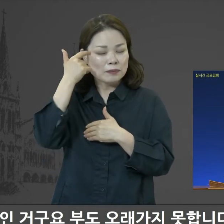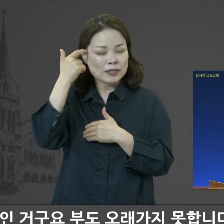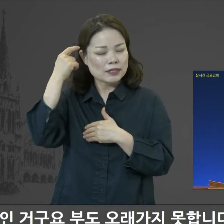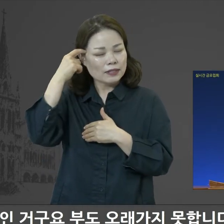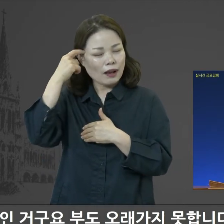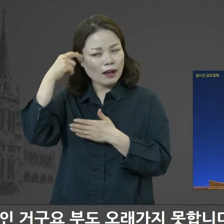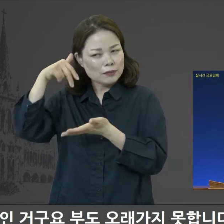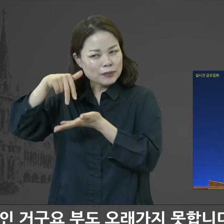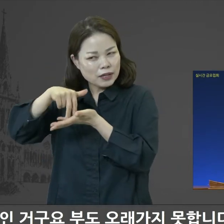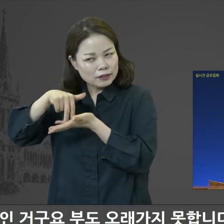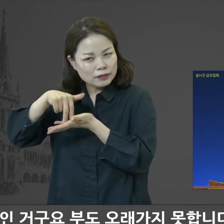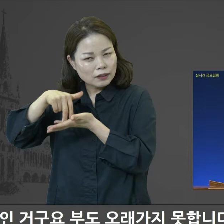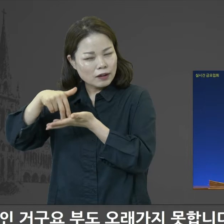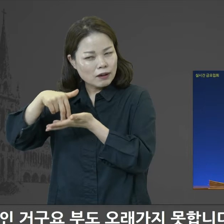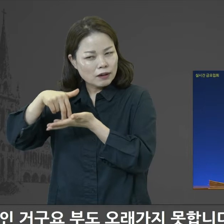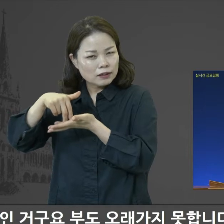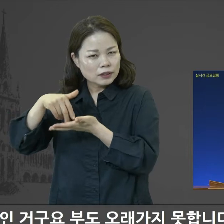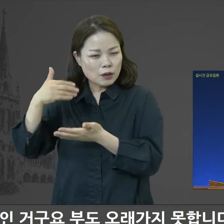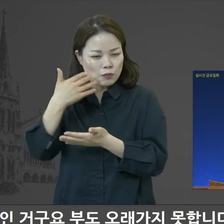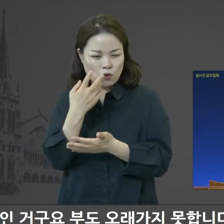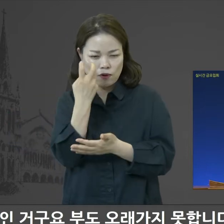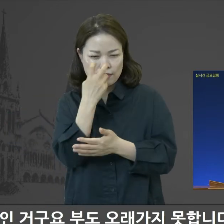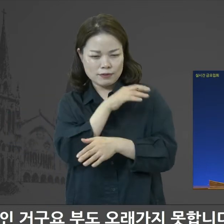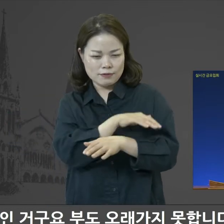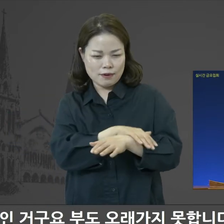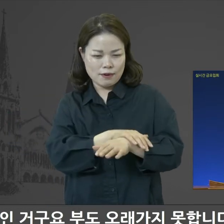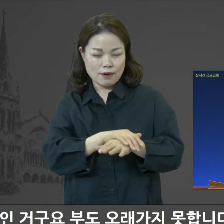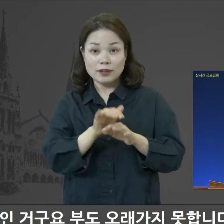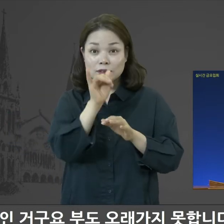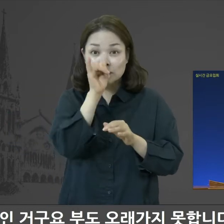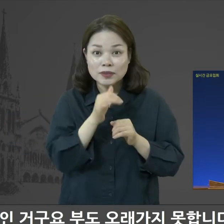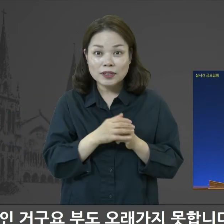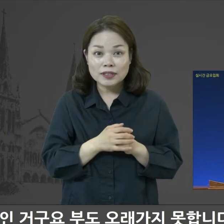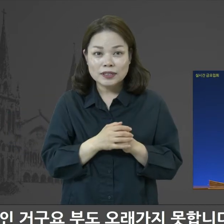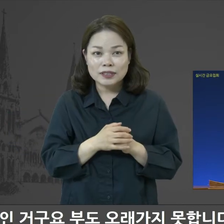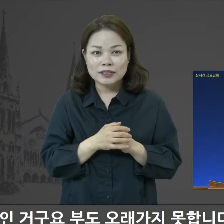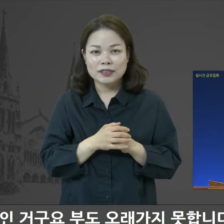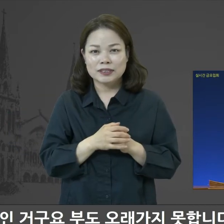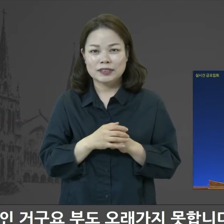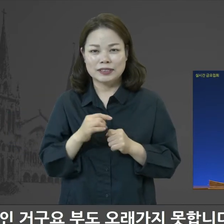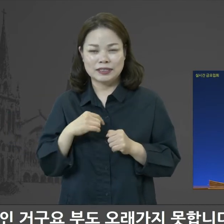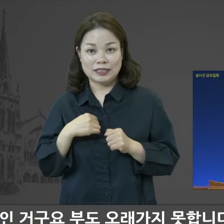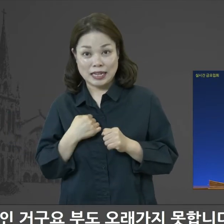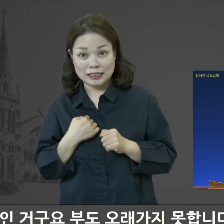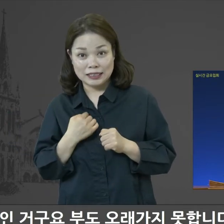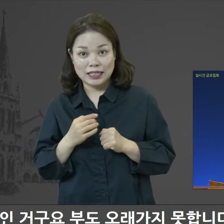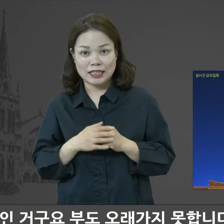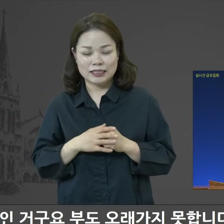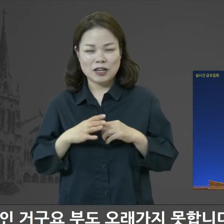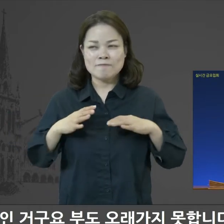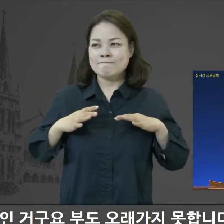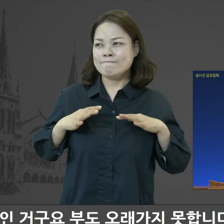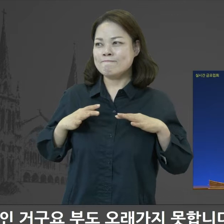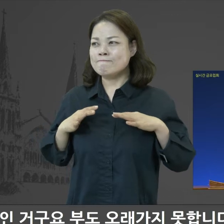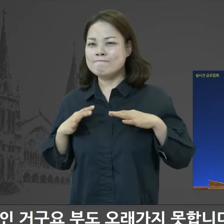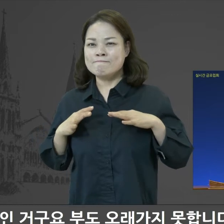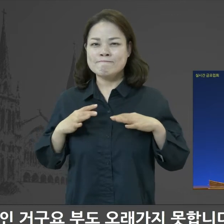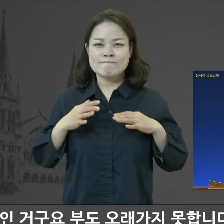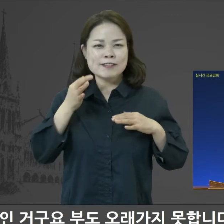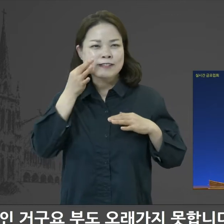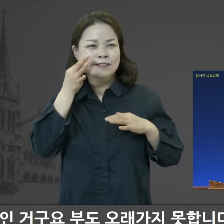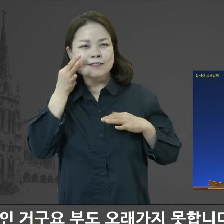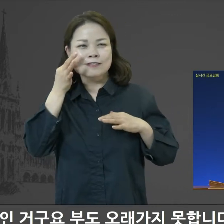되짚어 보니까 막 몸 관리를 잘 하시는 분들 있죠. 그래서 막 그게 일종의 자신의 어떤 그 자랑이고 인기인